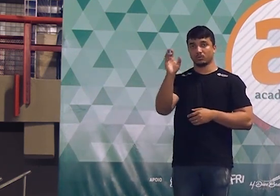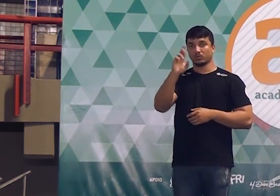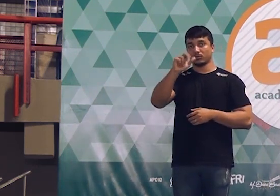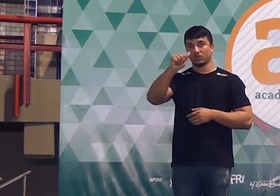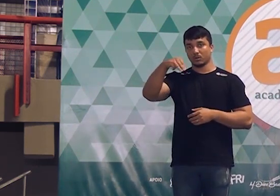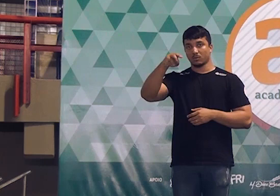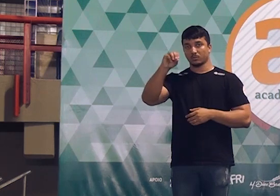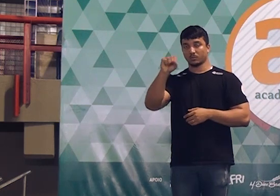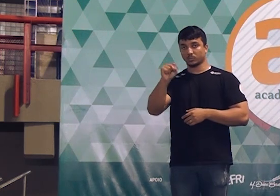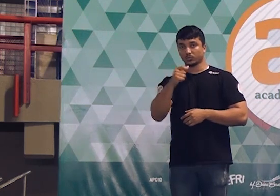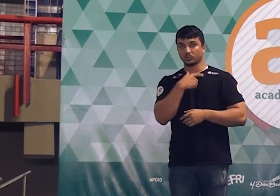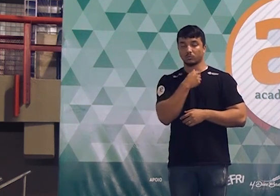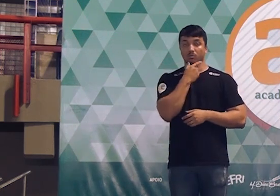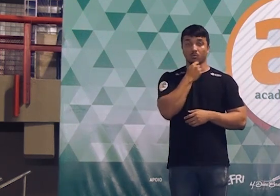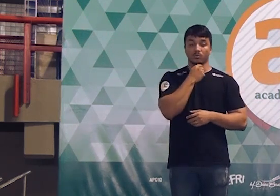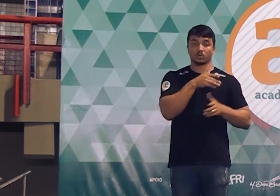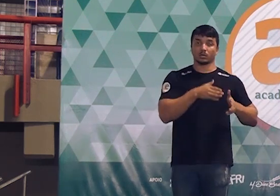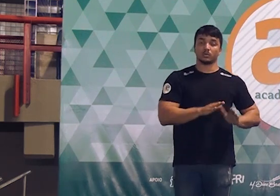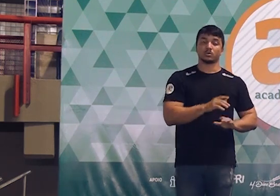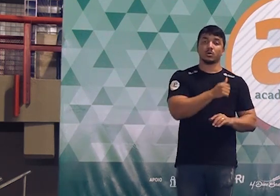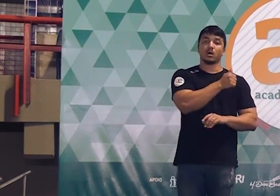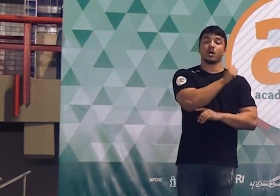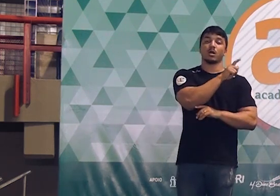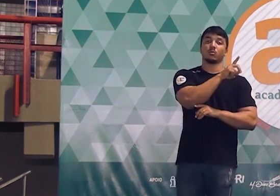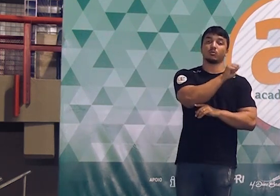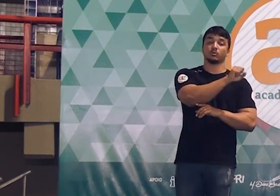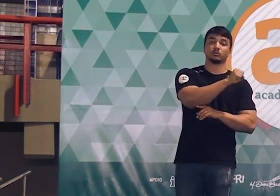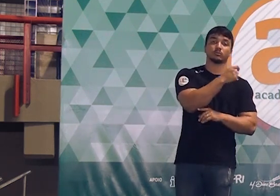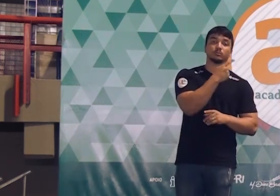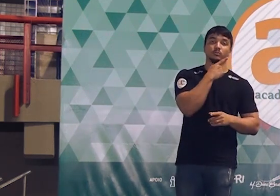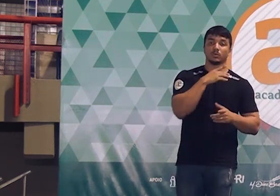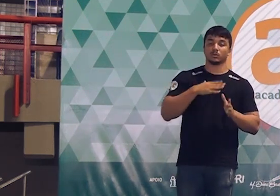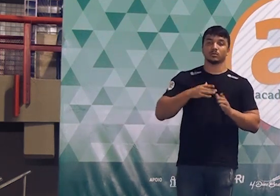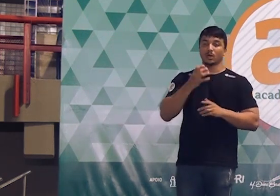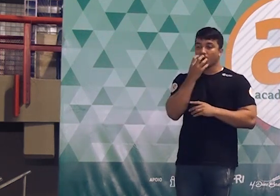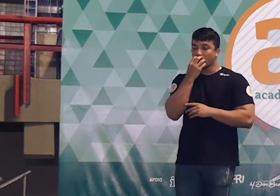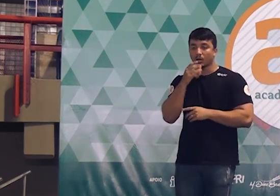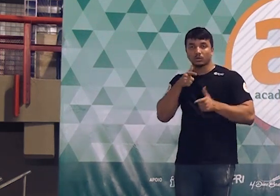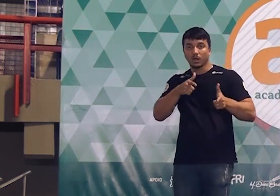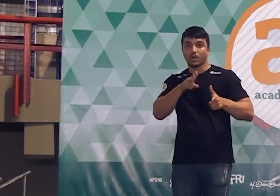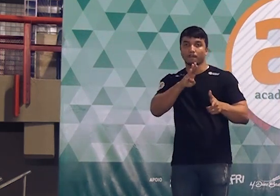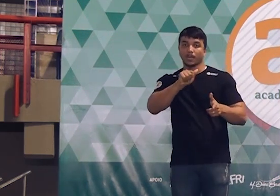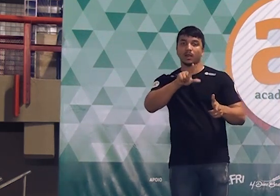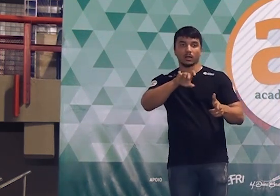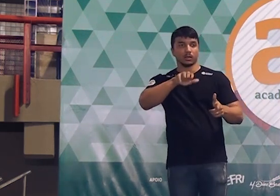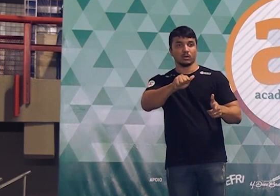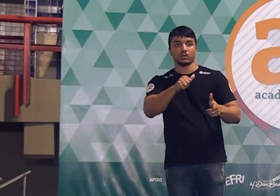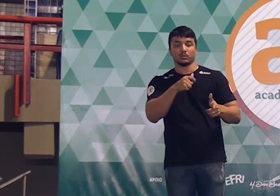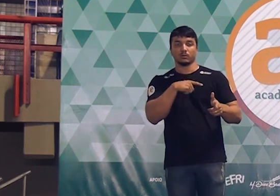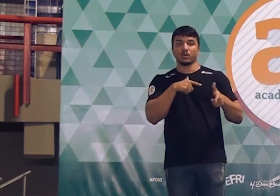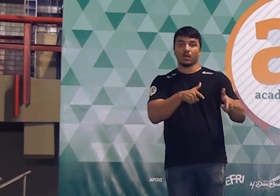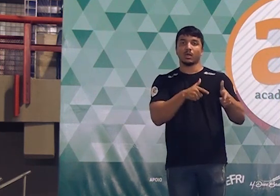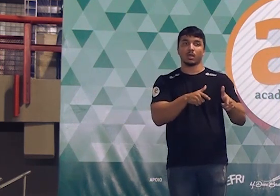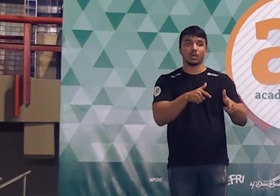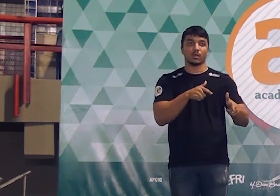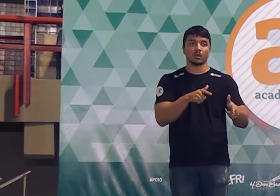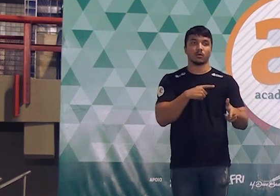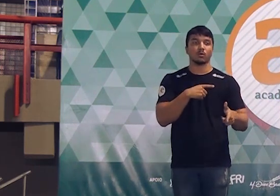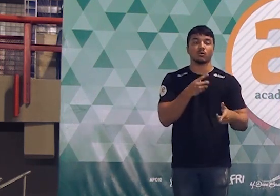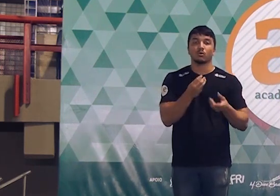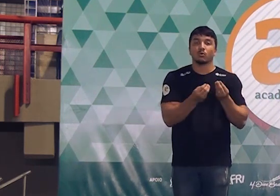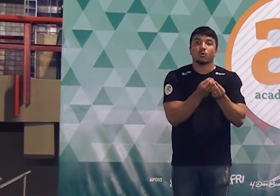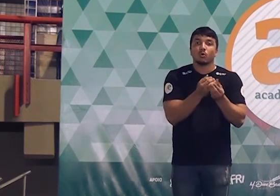correto? Alagoano de Quebrangulo, cachorra-baleia, todo mundo lembra da cachorra, não lembra? Como